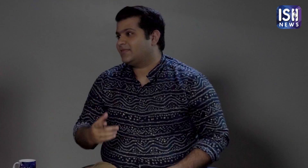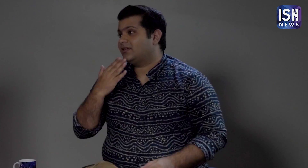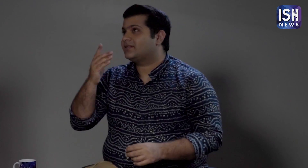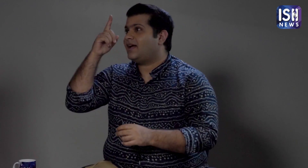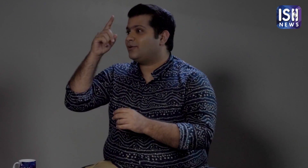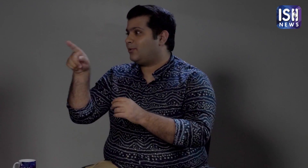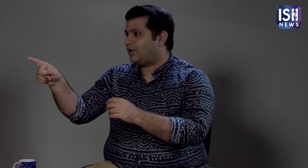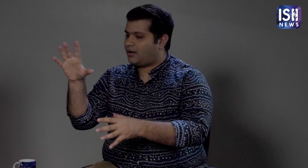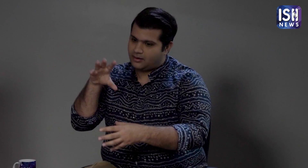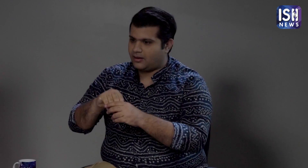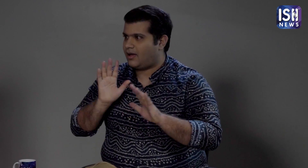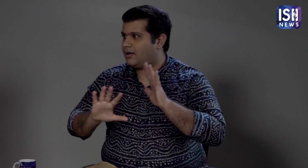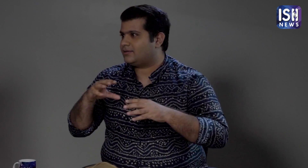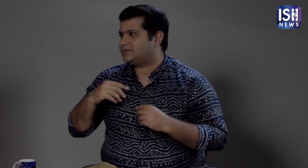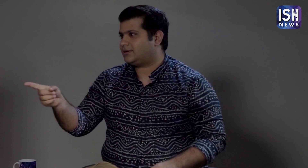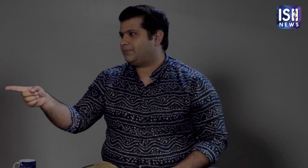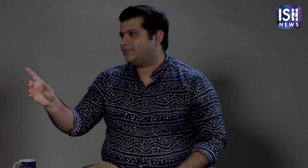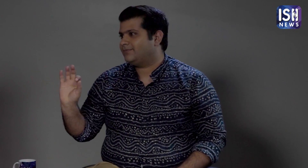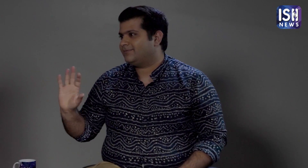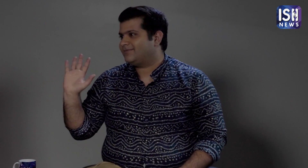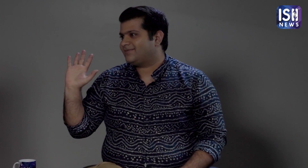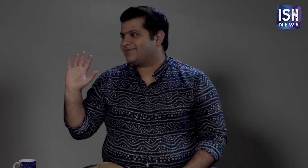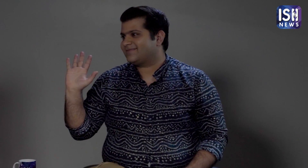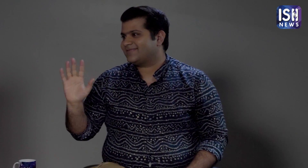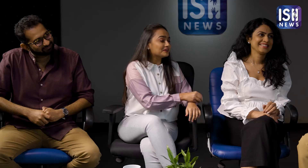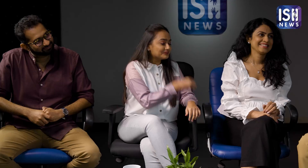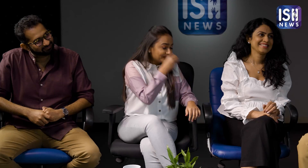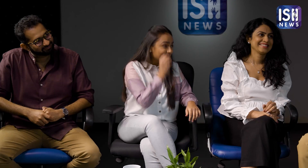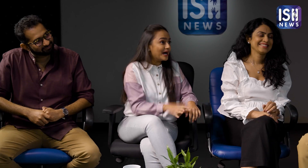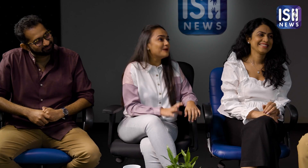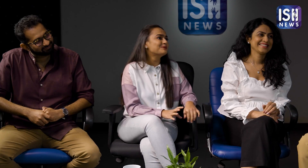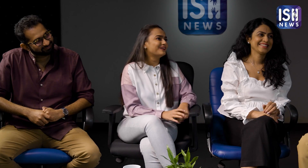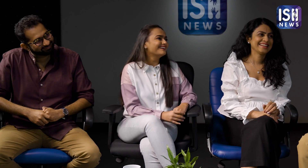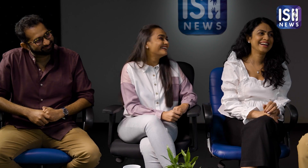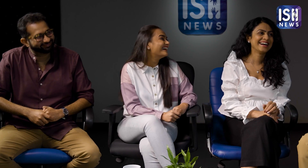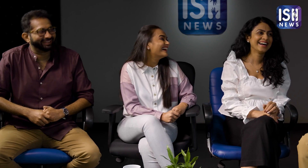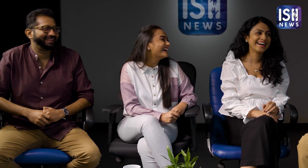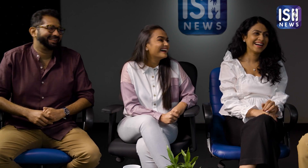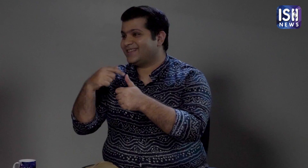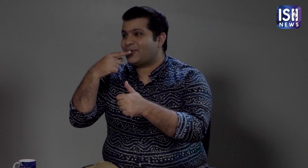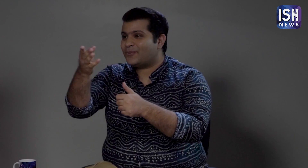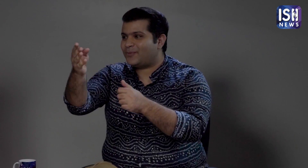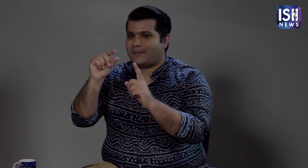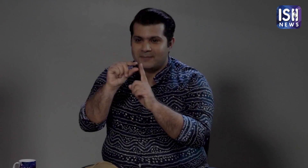टू गुड, टू गुड। आई एम सो हैप्पी कि आपने ये कैरेक्टर के लिए हाँ बोला।